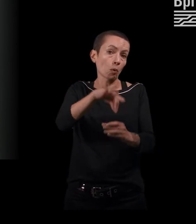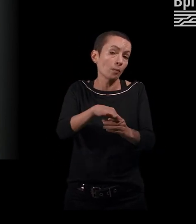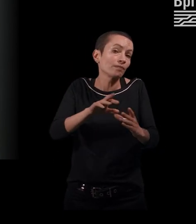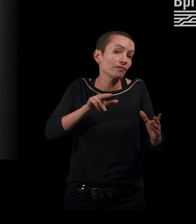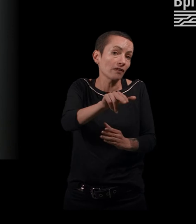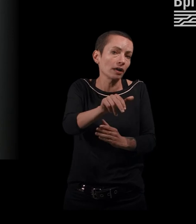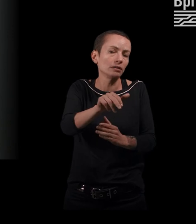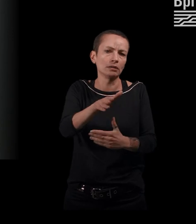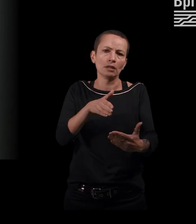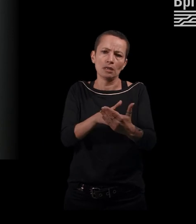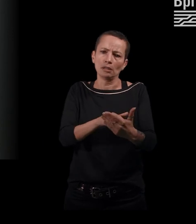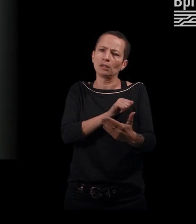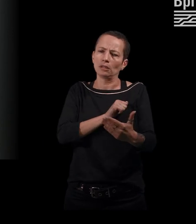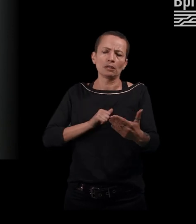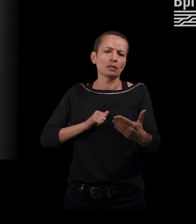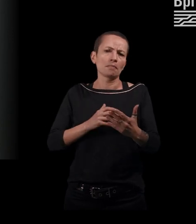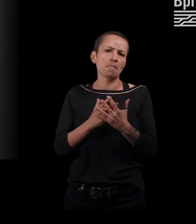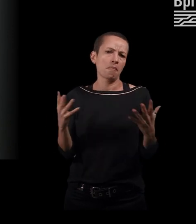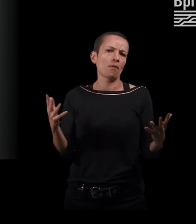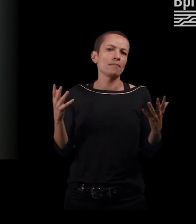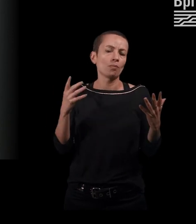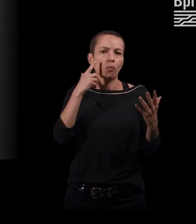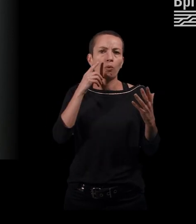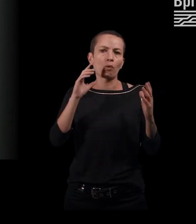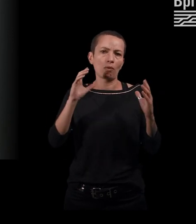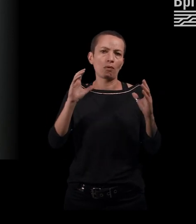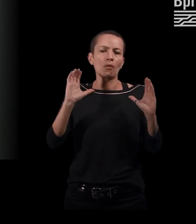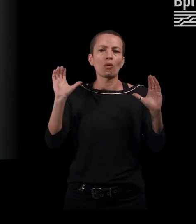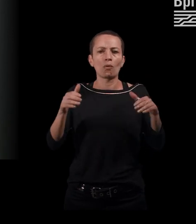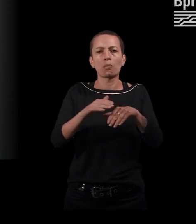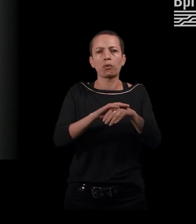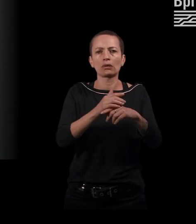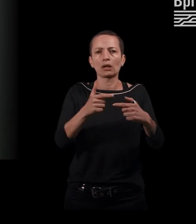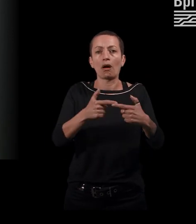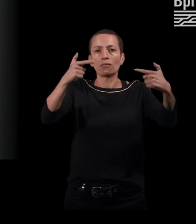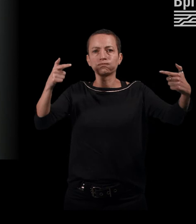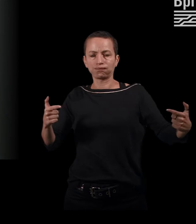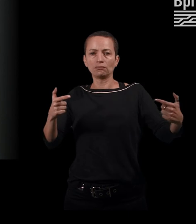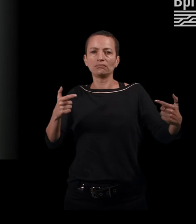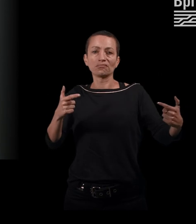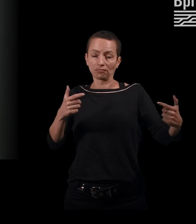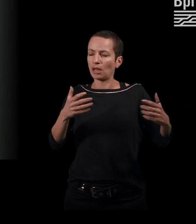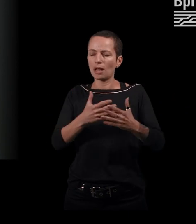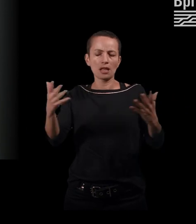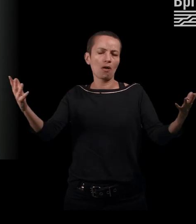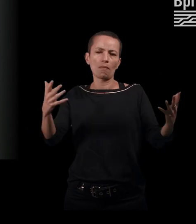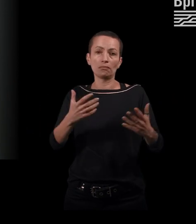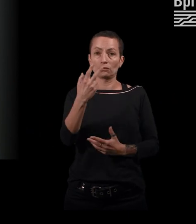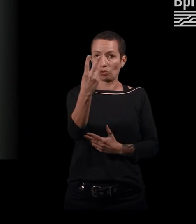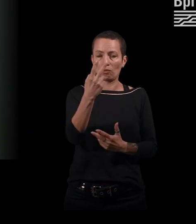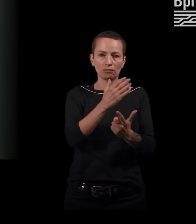Les obstacles sont immenses pour ces groupes, cette opposition extra-parlementaire dont je vous parlais. Ils sont immenses, ils sont de deux